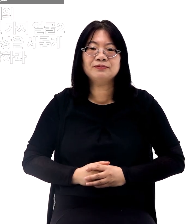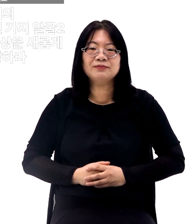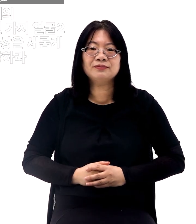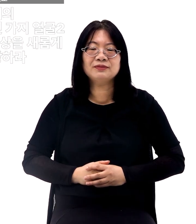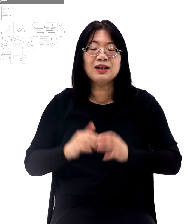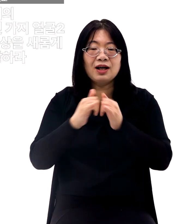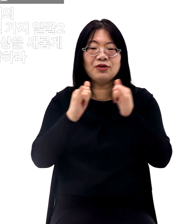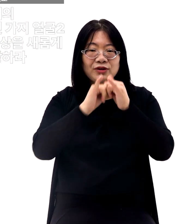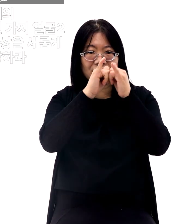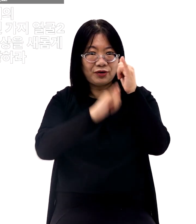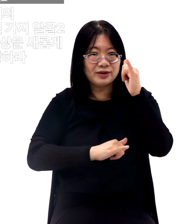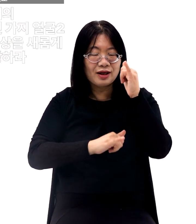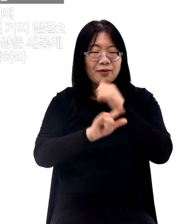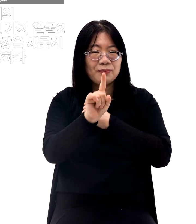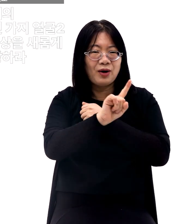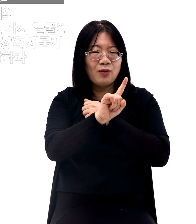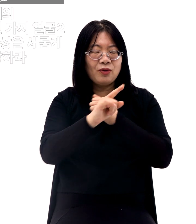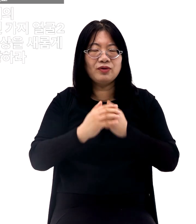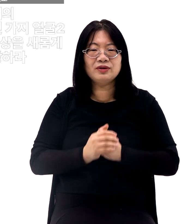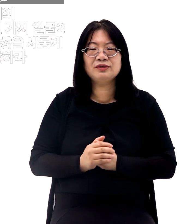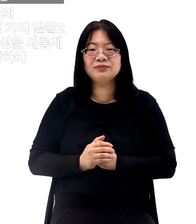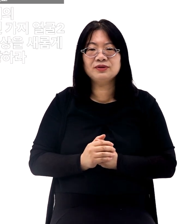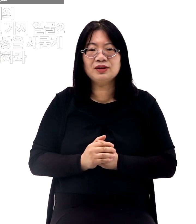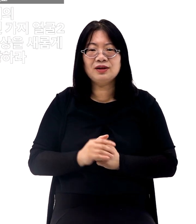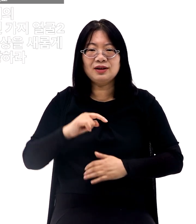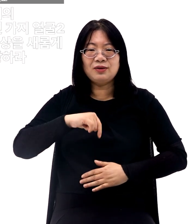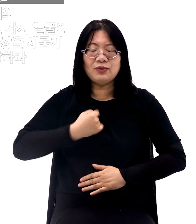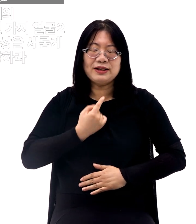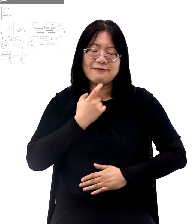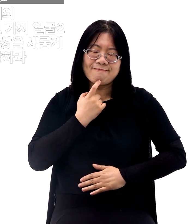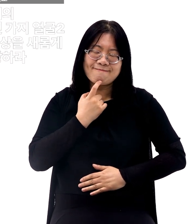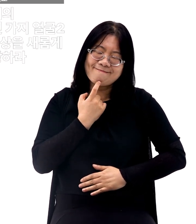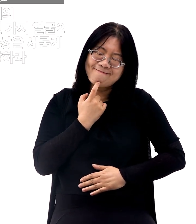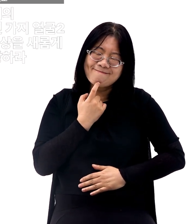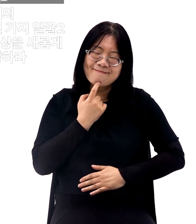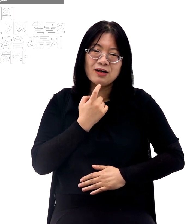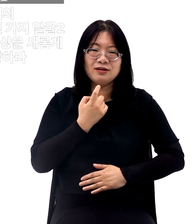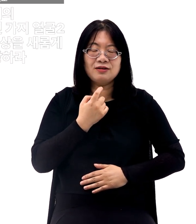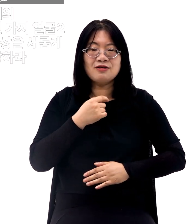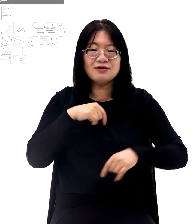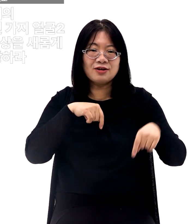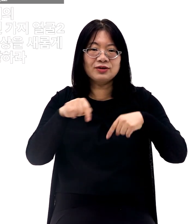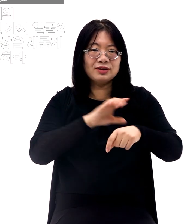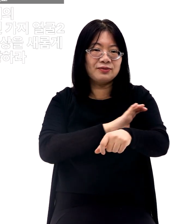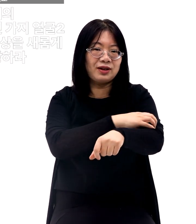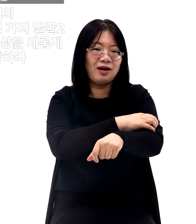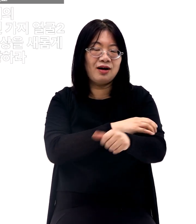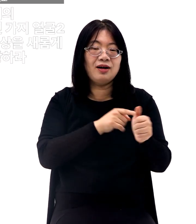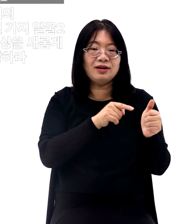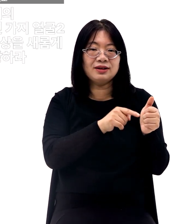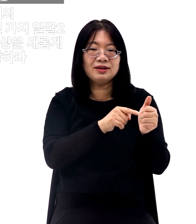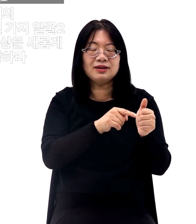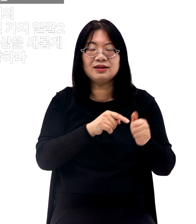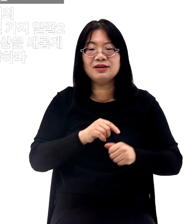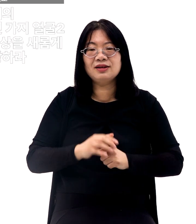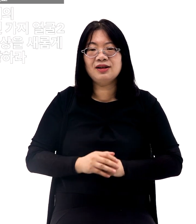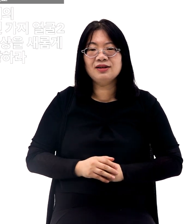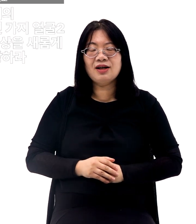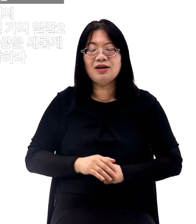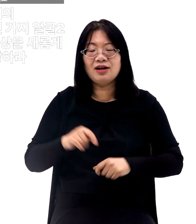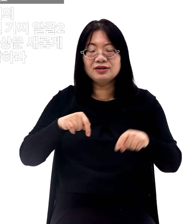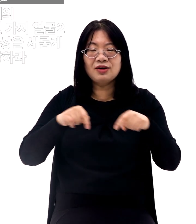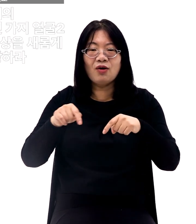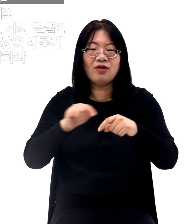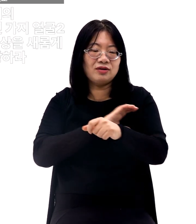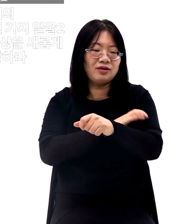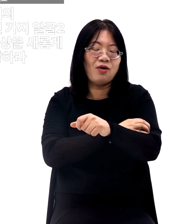인류의 역사를 보면 독재 정권자들이 제일 그들의 정권을 공고히 하기 위해서 활용하는